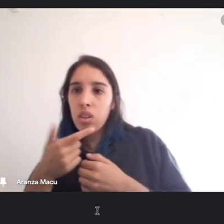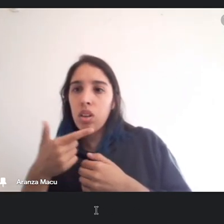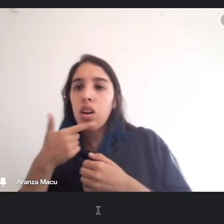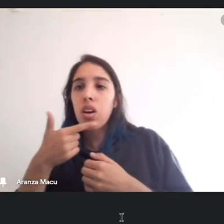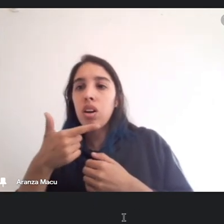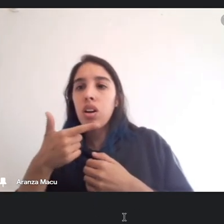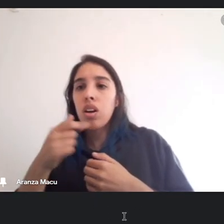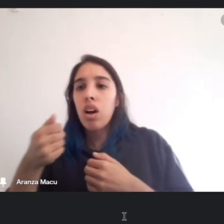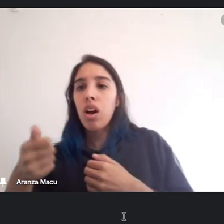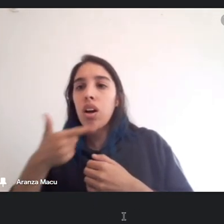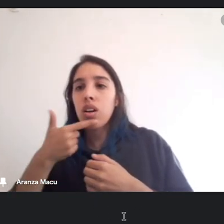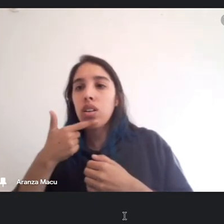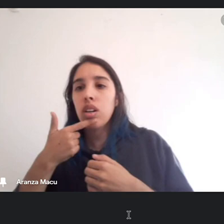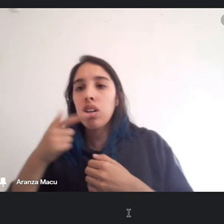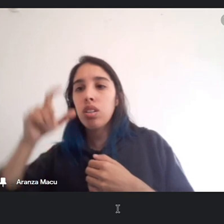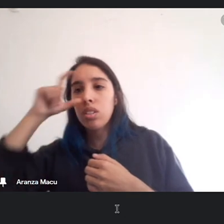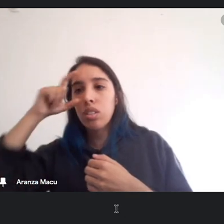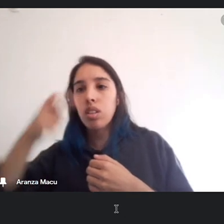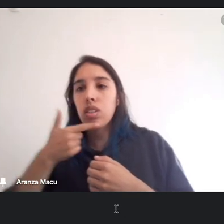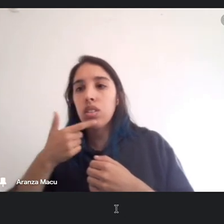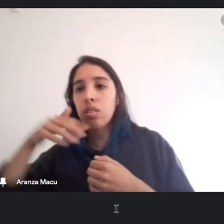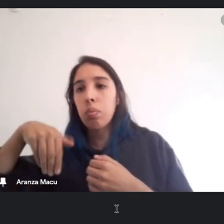evaluaciones